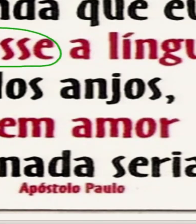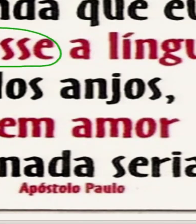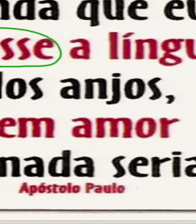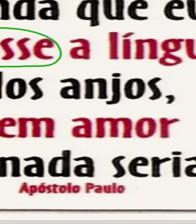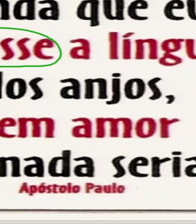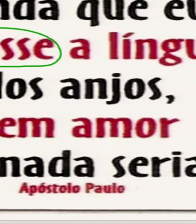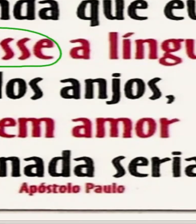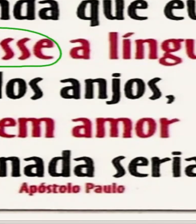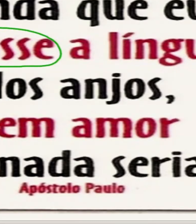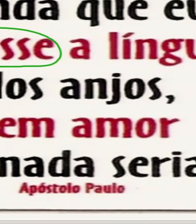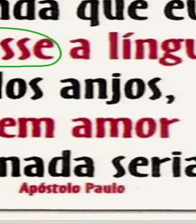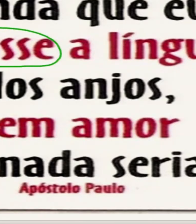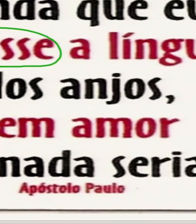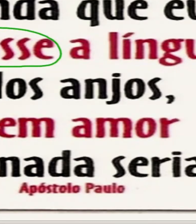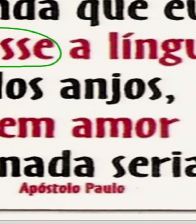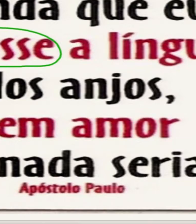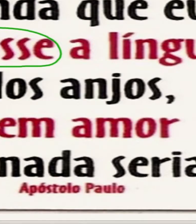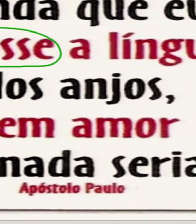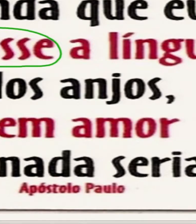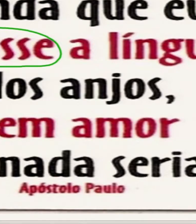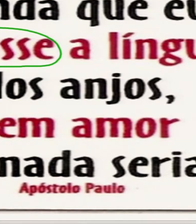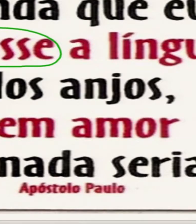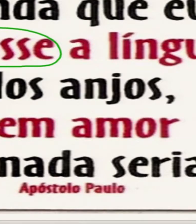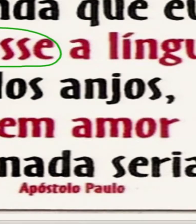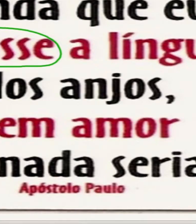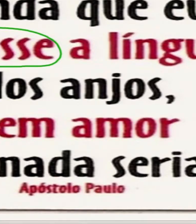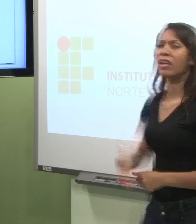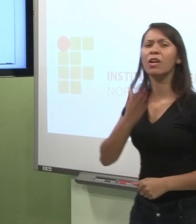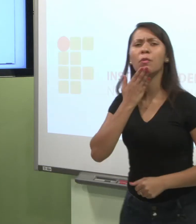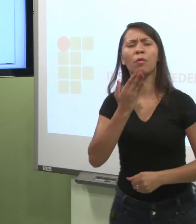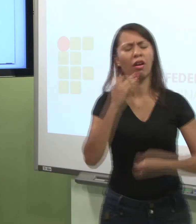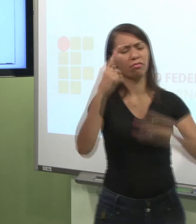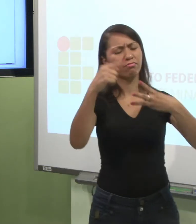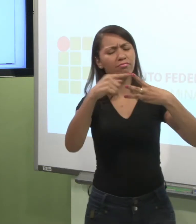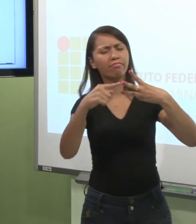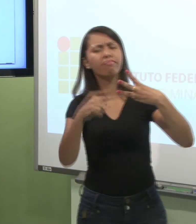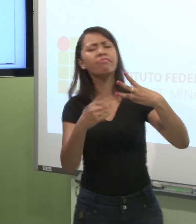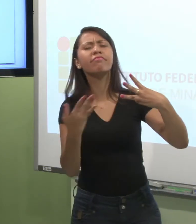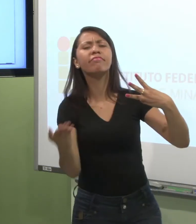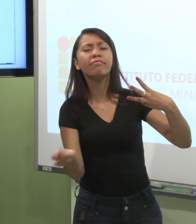E agora? Indicativo, subjuntivo ou imperativo?